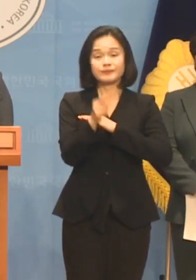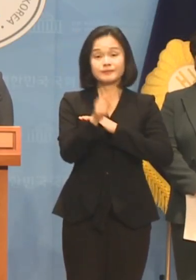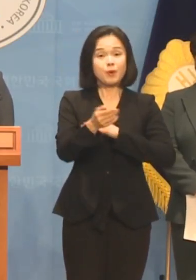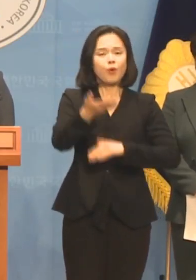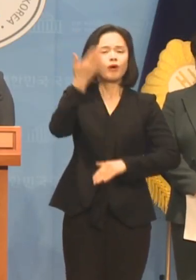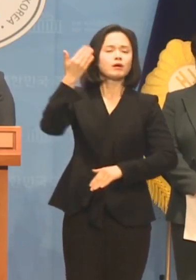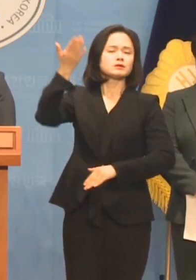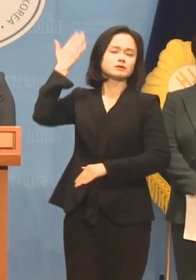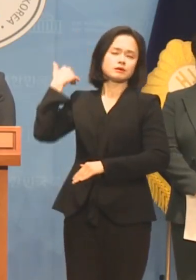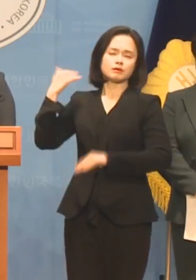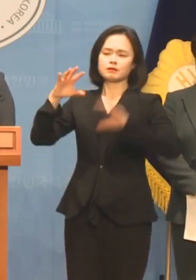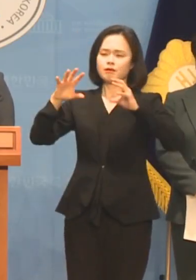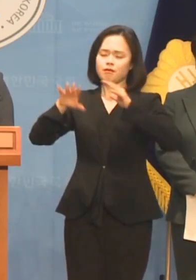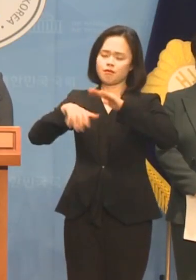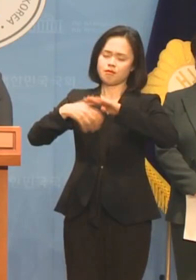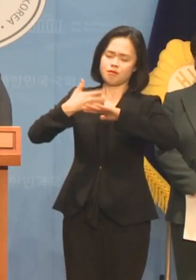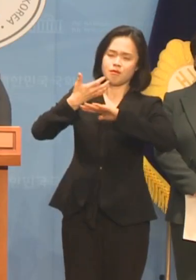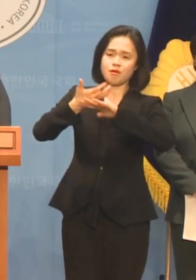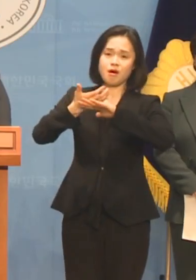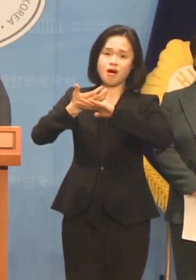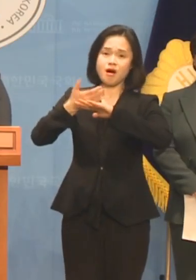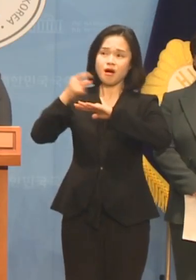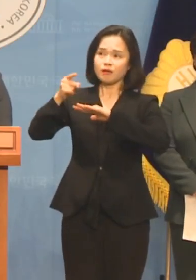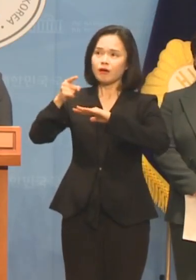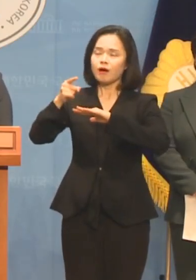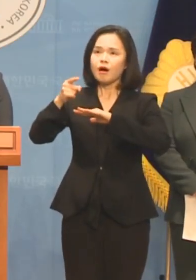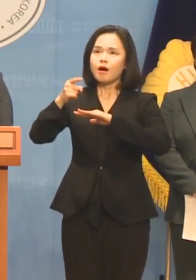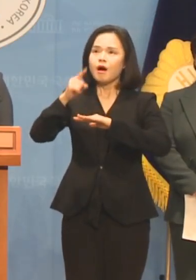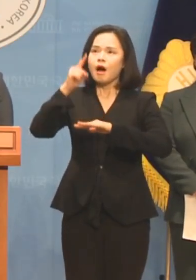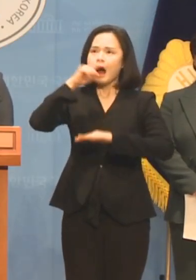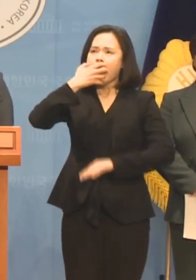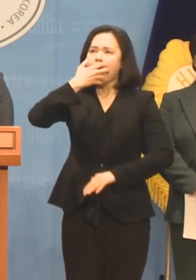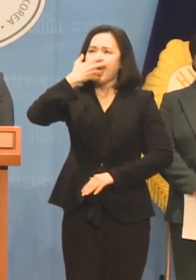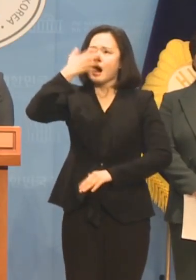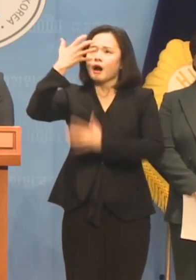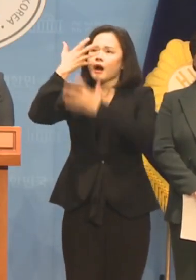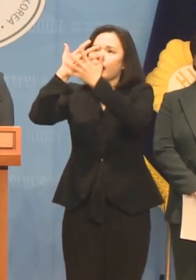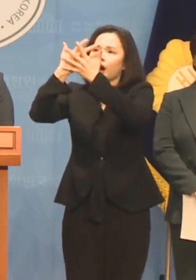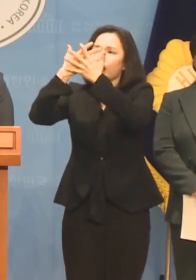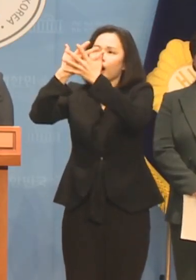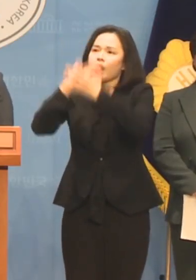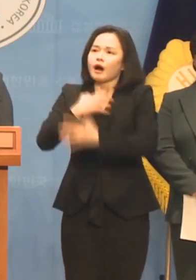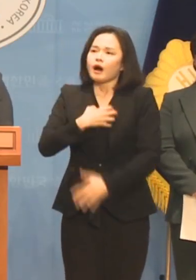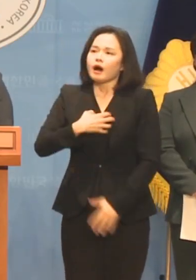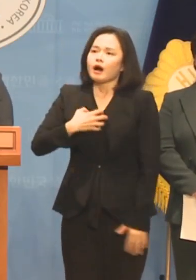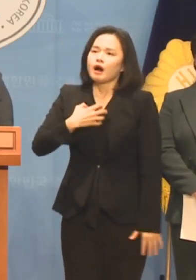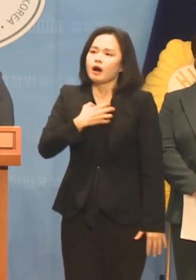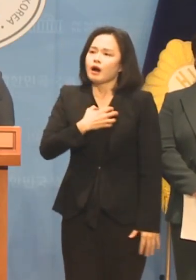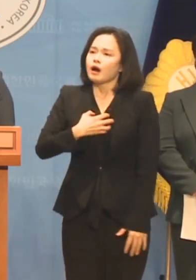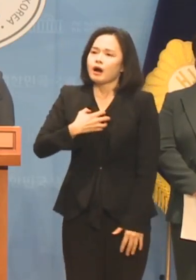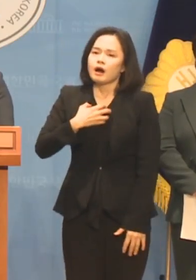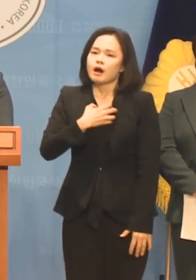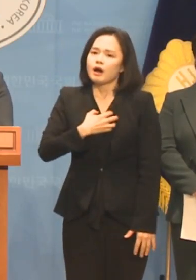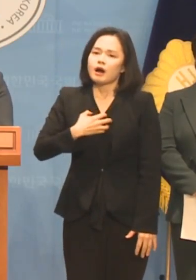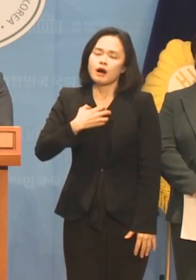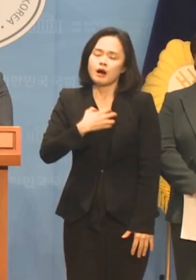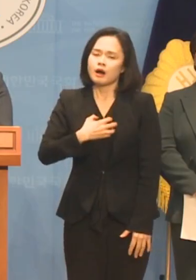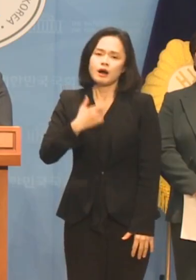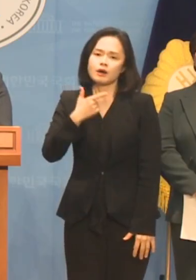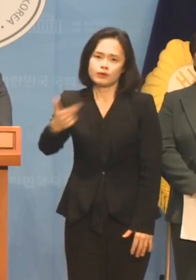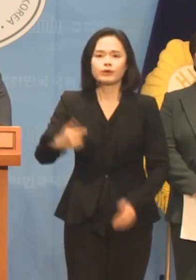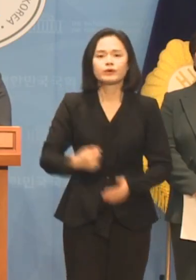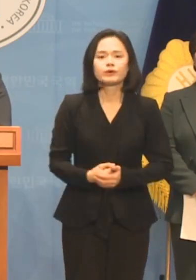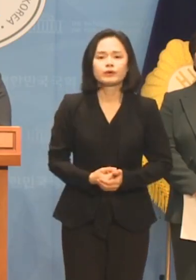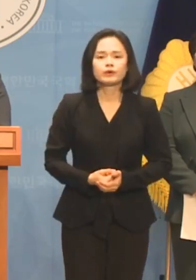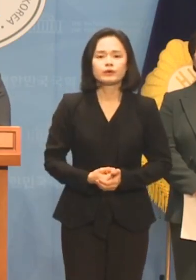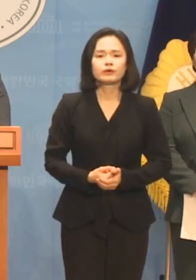세대들에게 44년 전의 지옥과 같은 악몽을 되살리기에 충분한 시간이었습니다. 계엄을 경험한